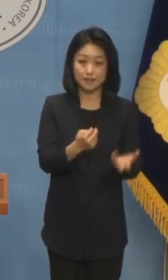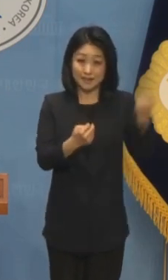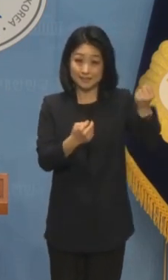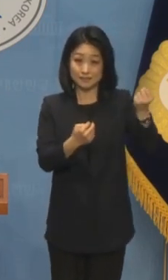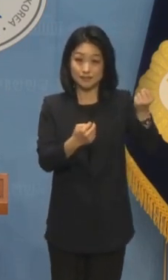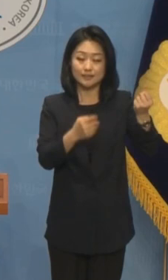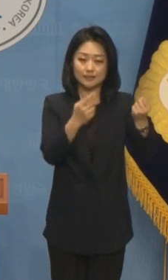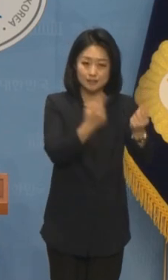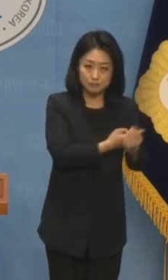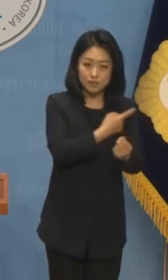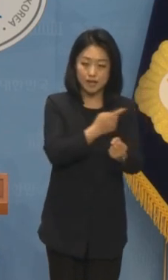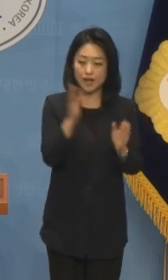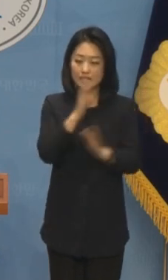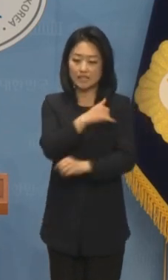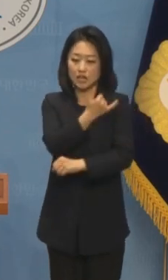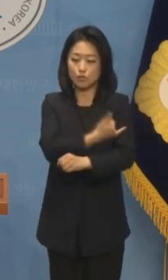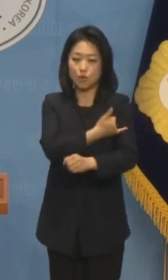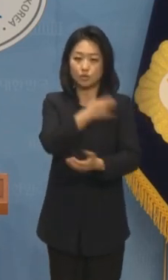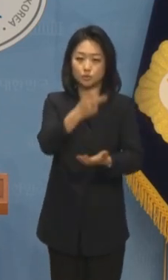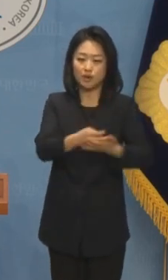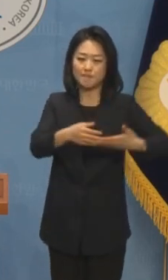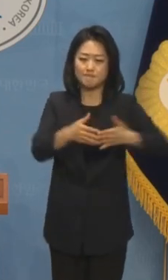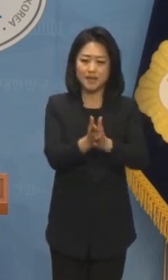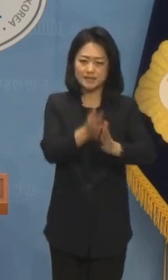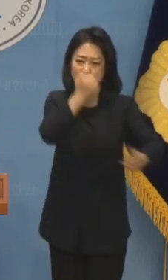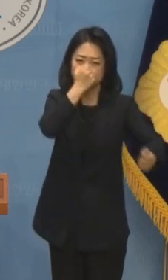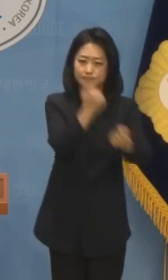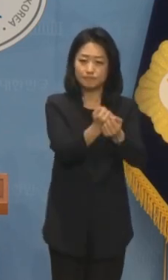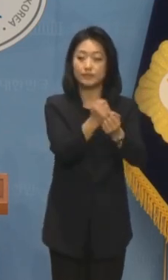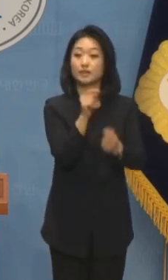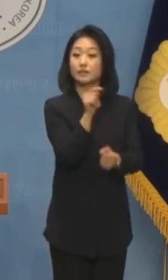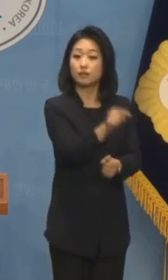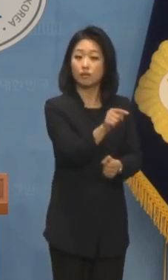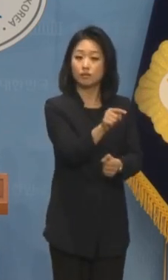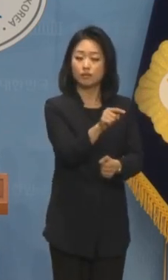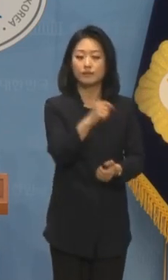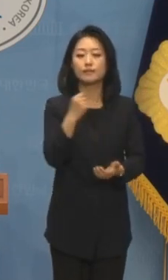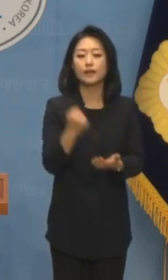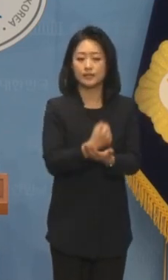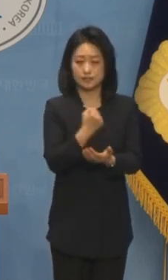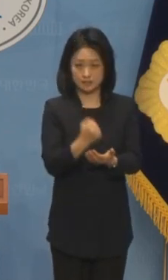화풀이하듯 학생인권조례 폐지 강행을 밀어붙인 것은 아닌지